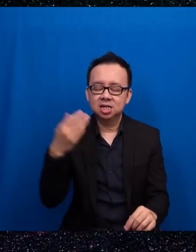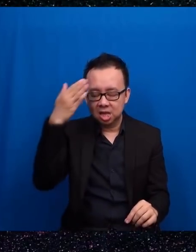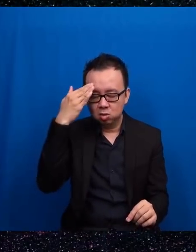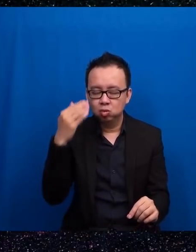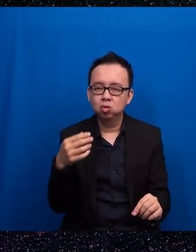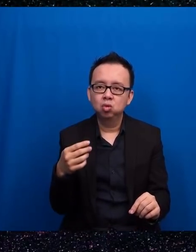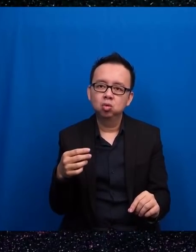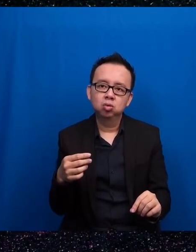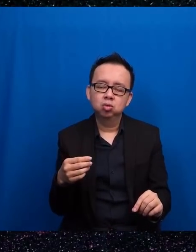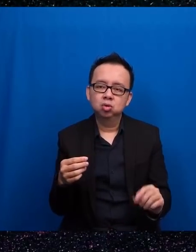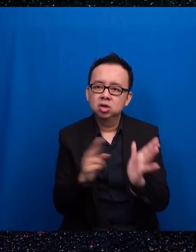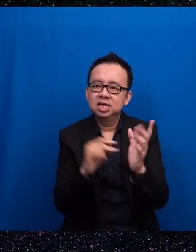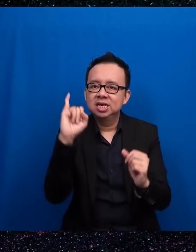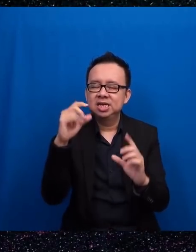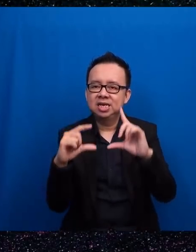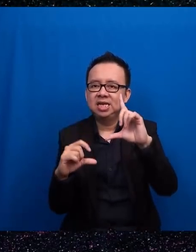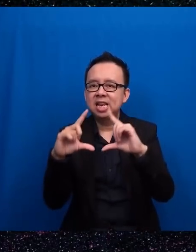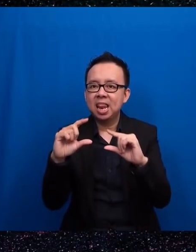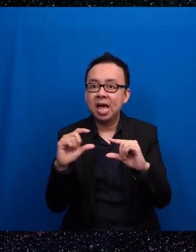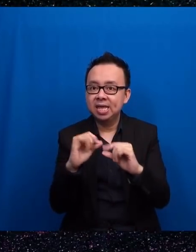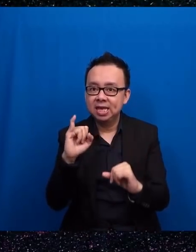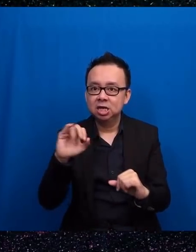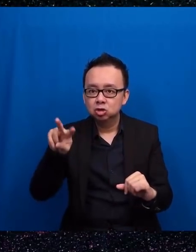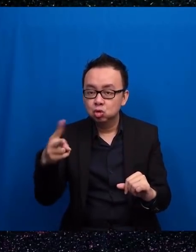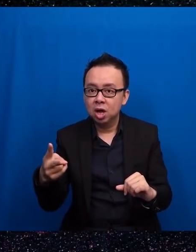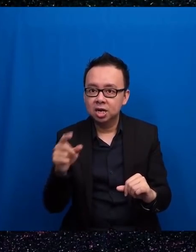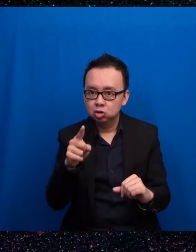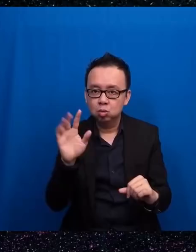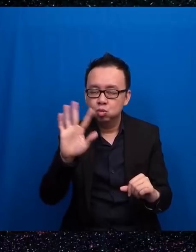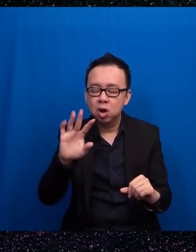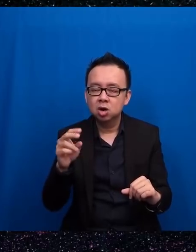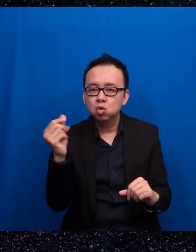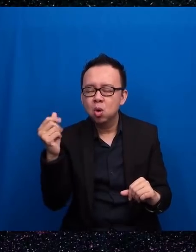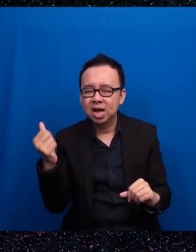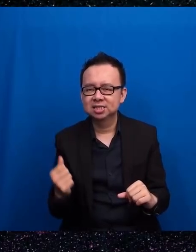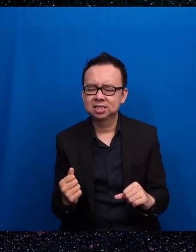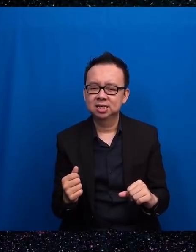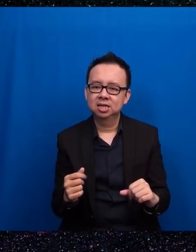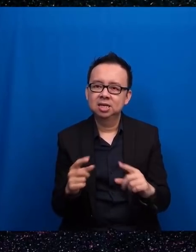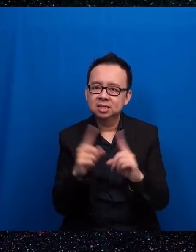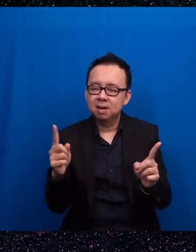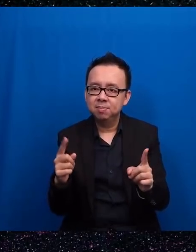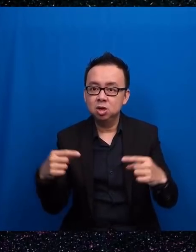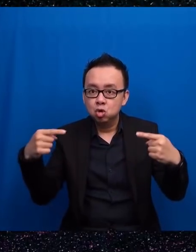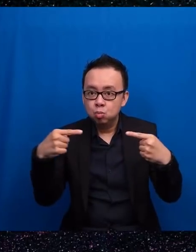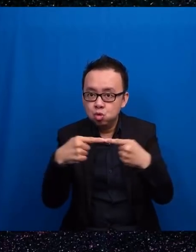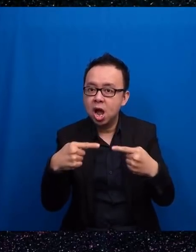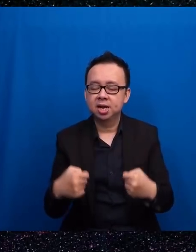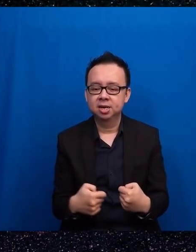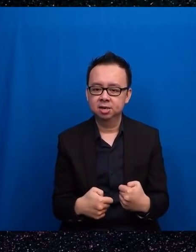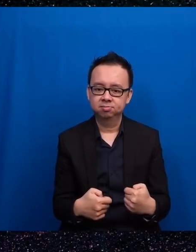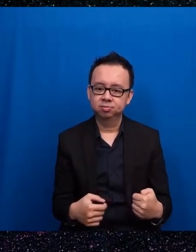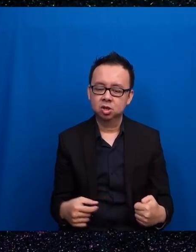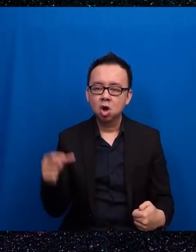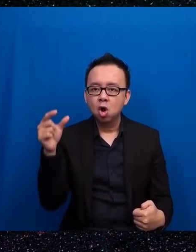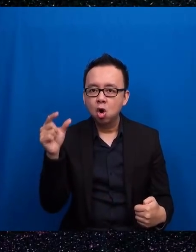hanya uang saja. Ternyata hari ini yang menjamin kelangsungan hidup juga adalah hubungan. Orang-orang